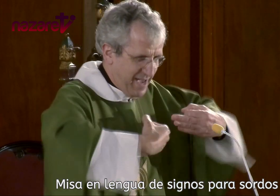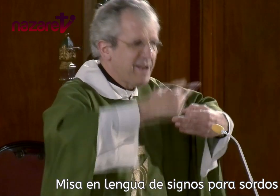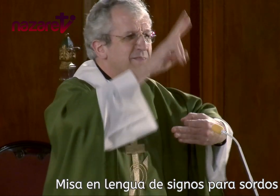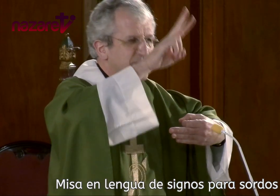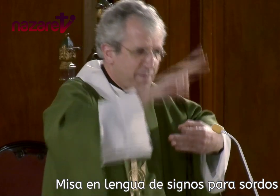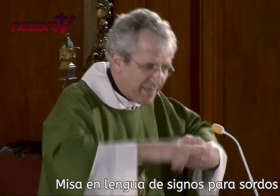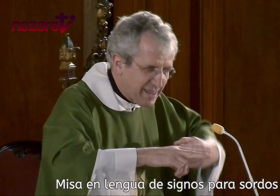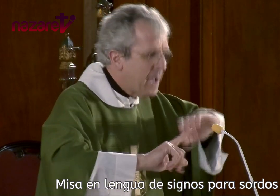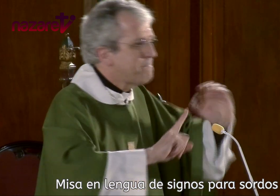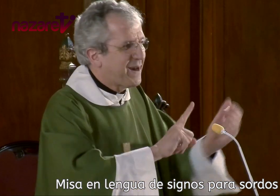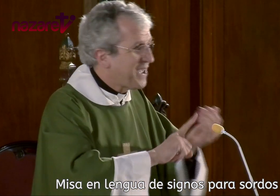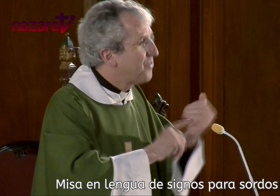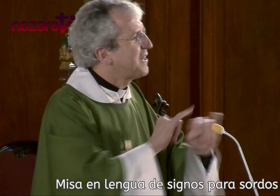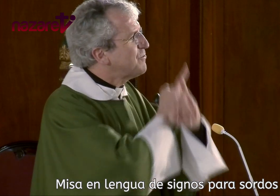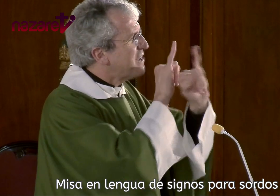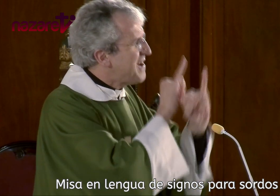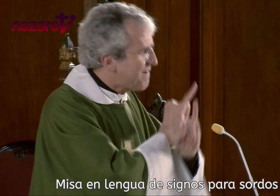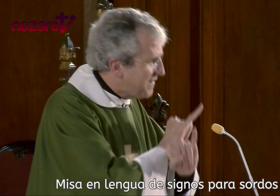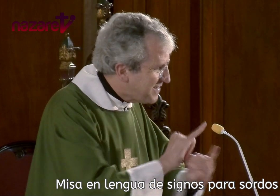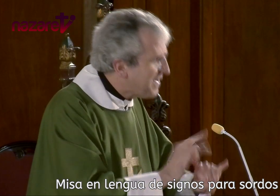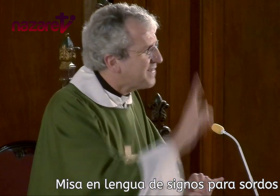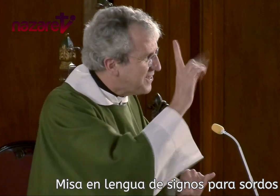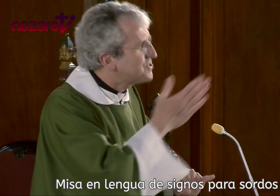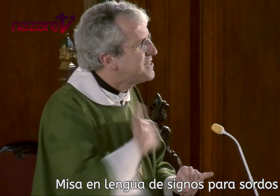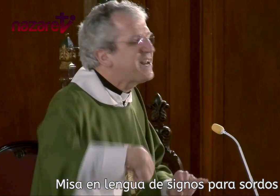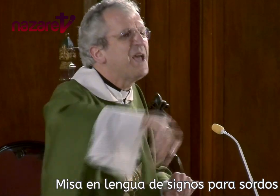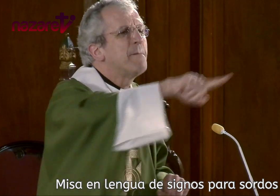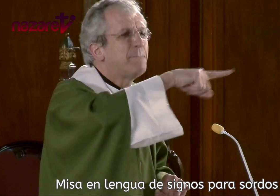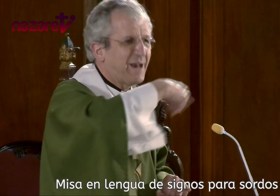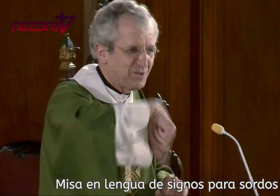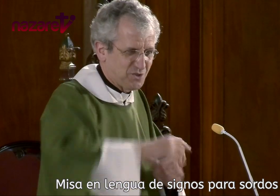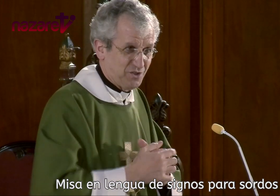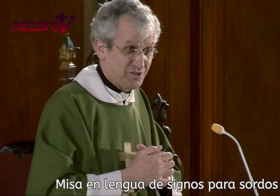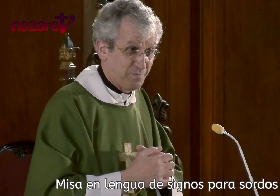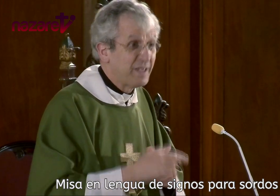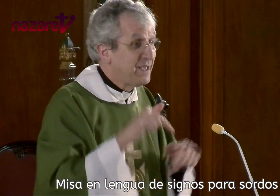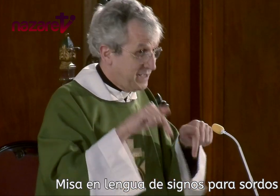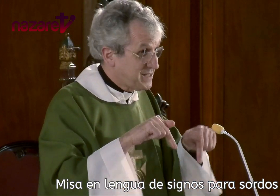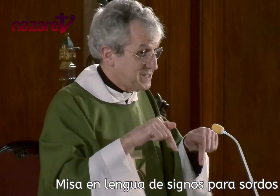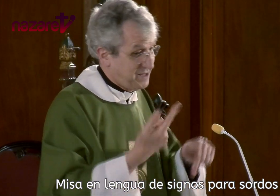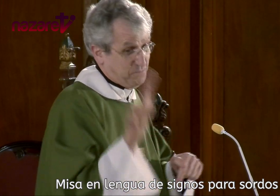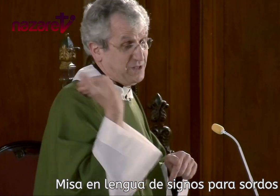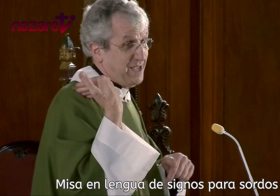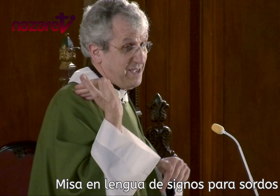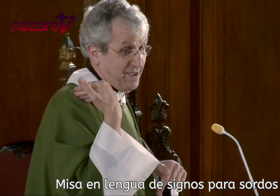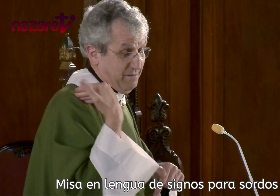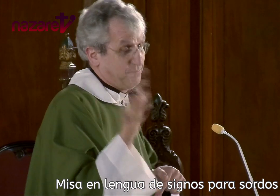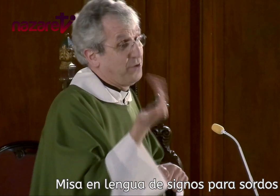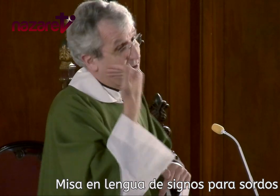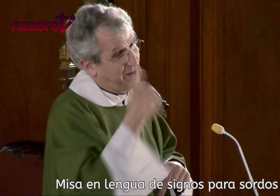de verdad para que encontremos la felicidad que dios quiere para nosotros y es así después de ayer perdón el